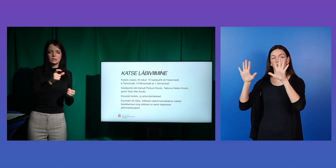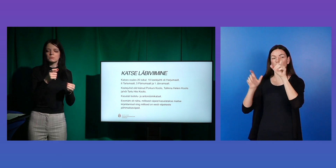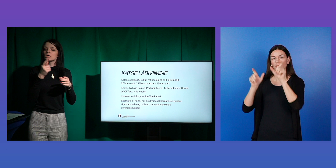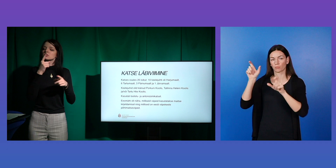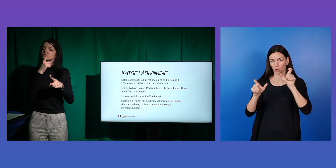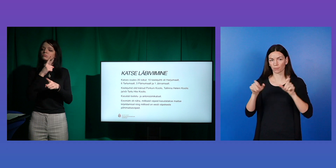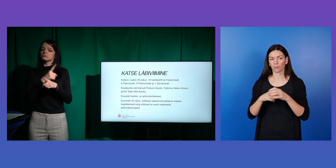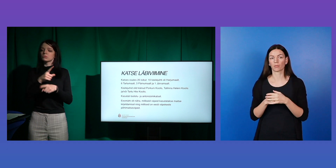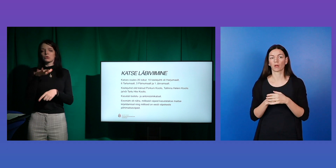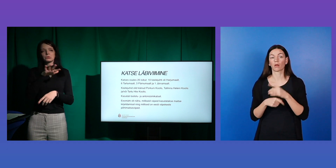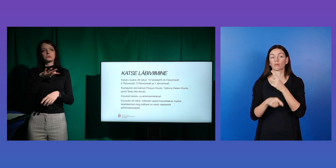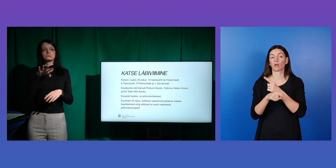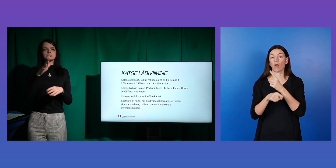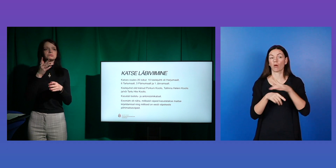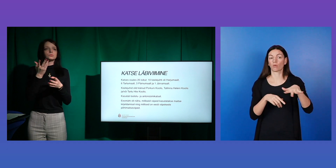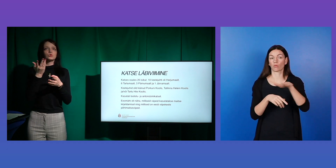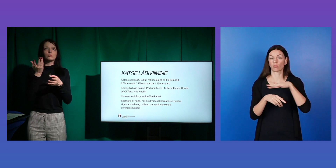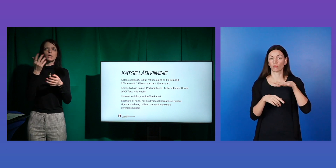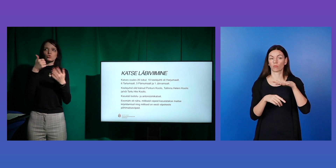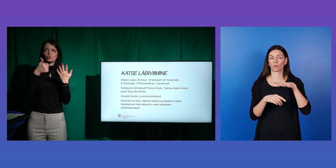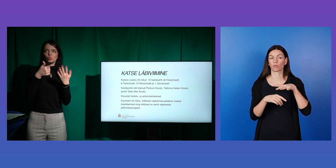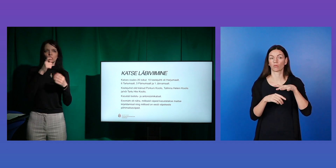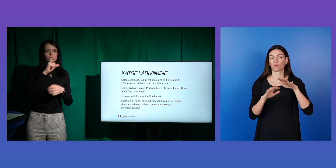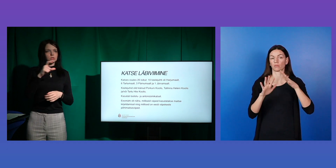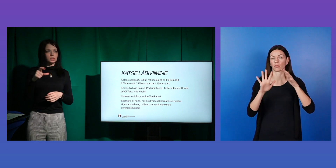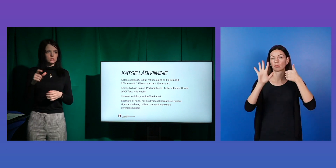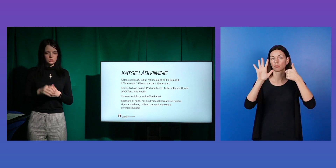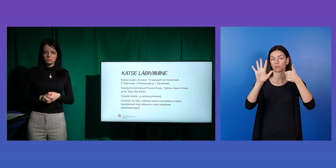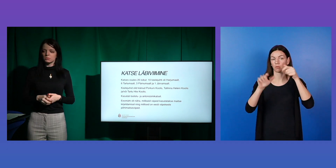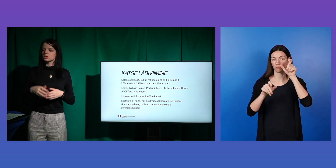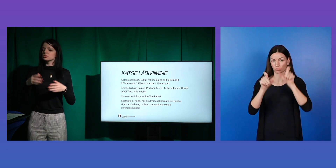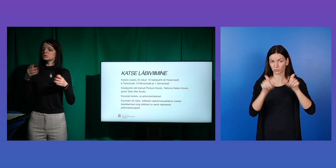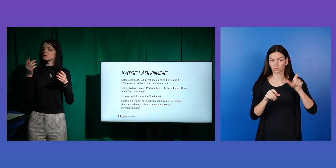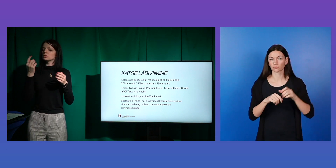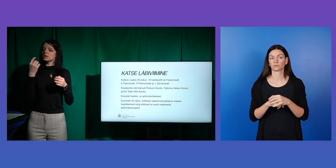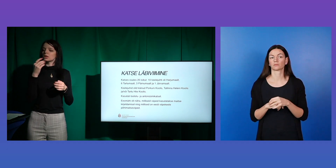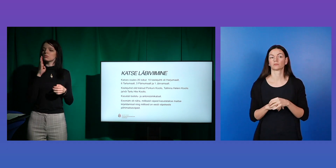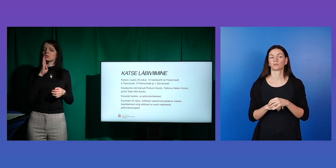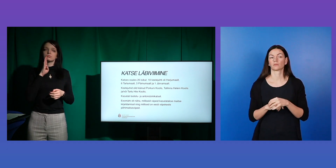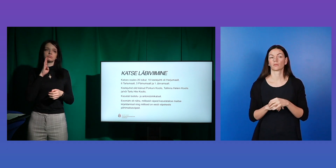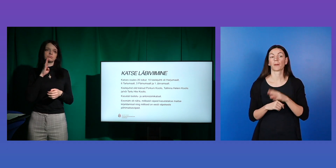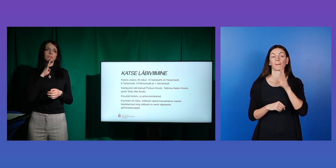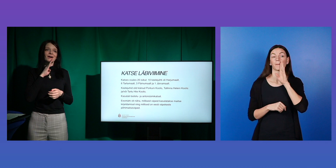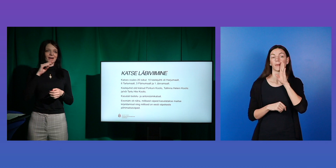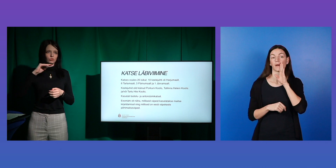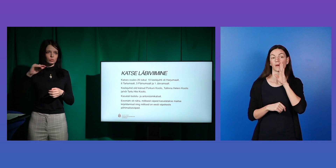Tallinnast oli umbes 10 inimest, Tartumaalt umbes 6,